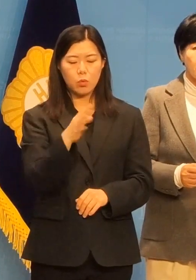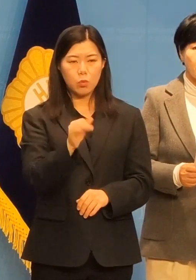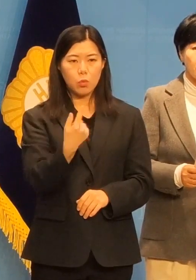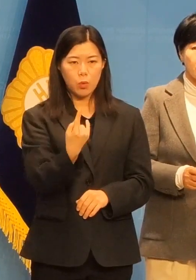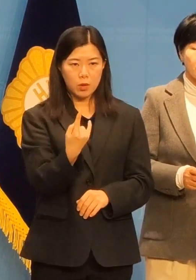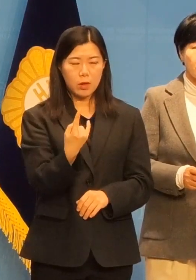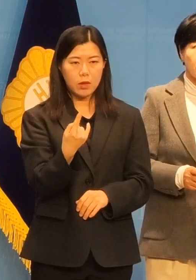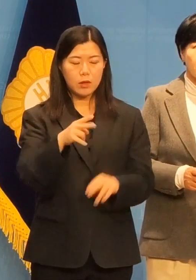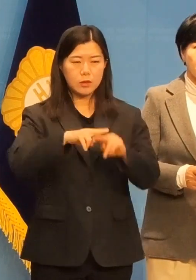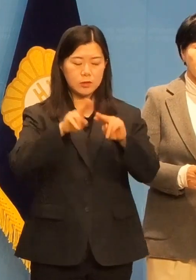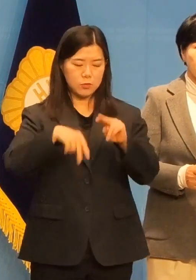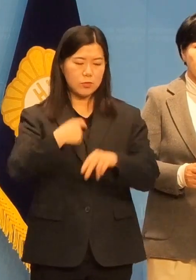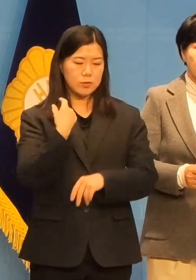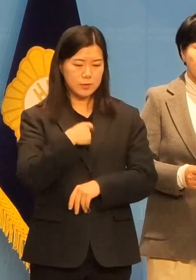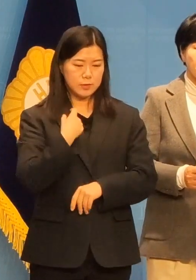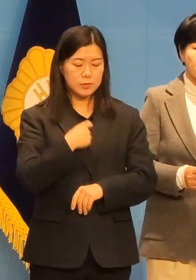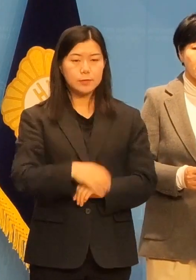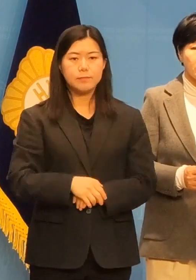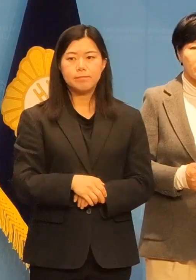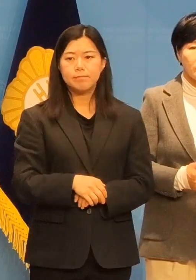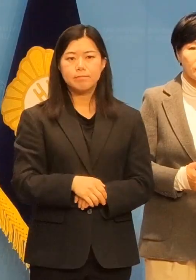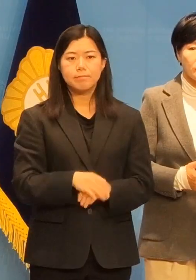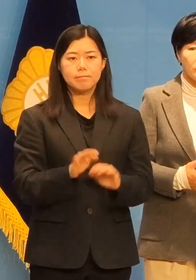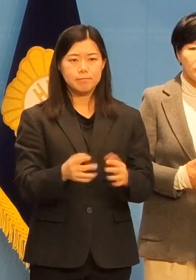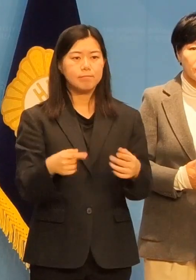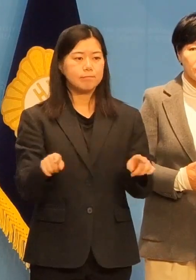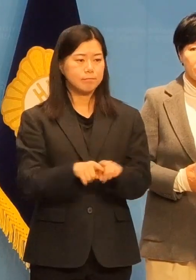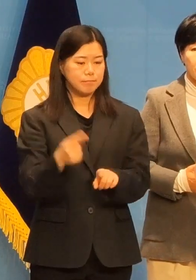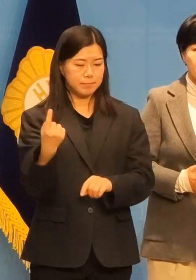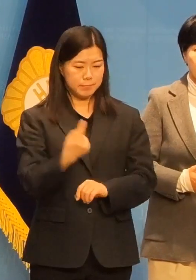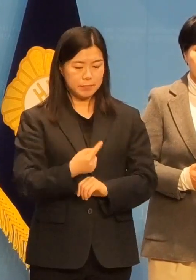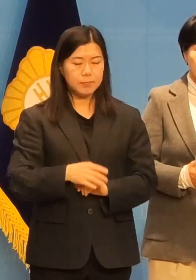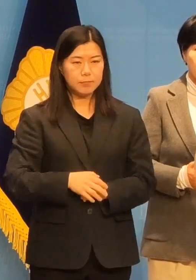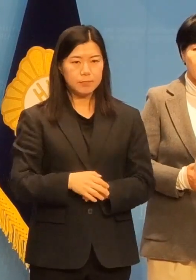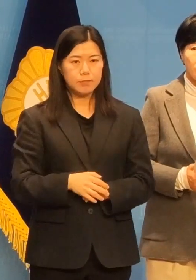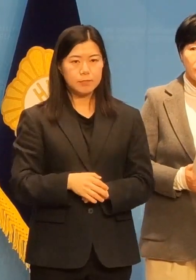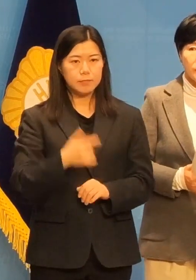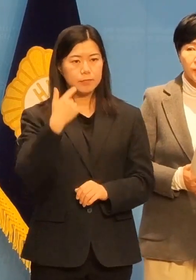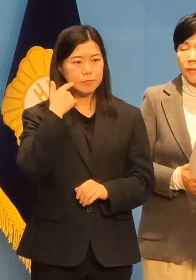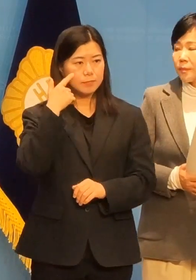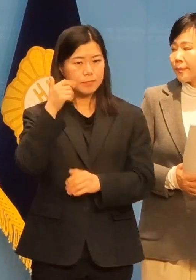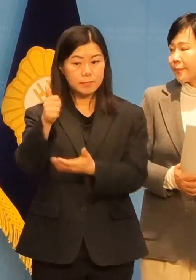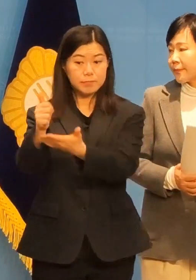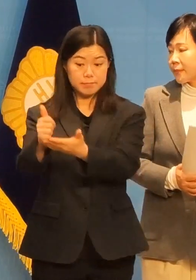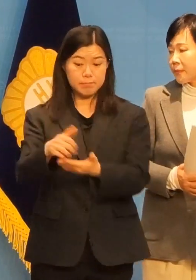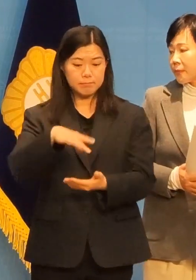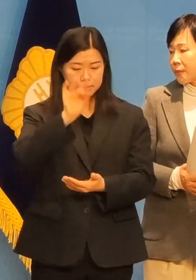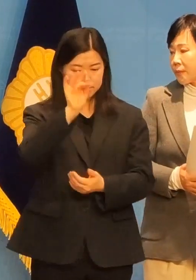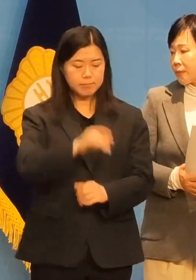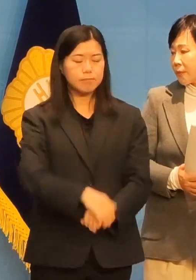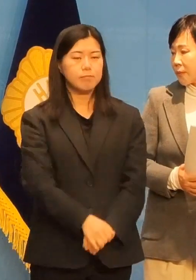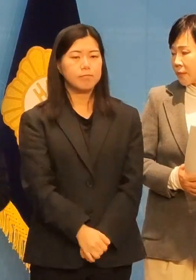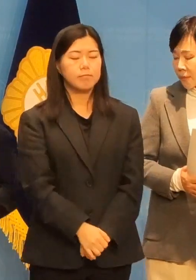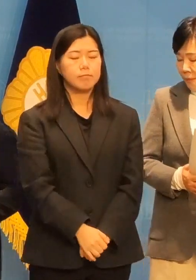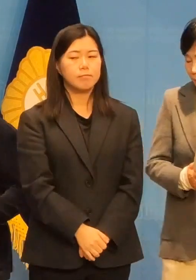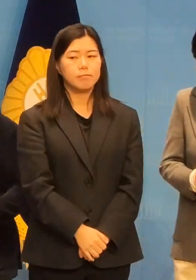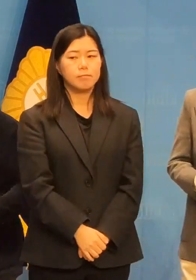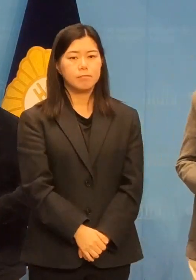은퇴 사제고 오늘 이 자리에 이렇게 함께하게 됐습니다. 먼저 그럼 김상근 목사님부터 모시도록 하겠습니다.